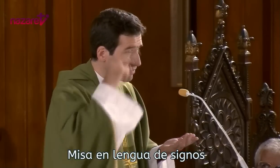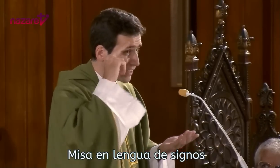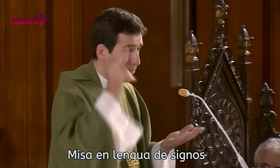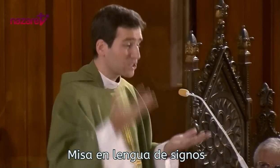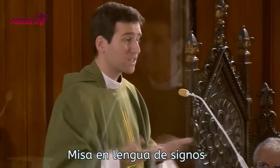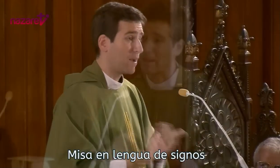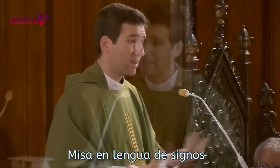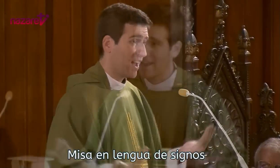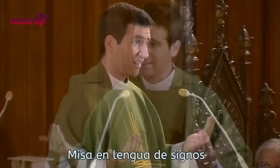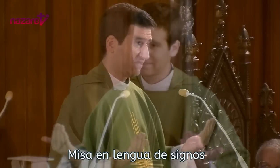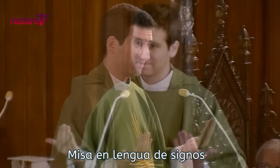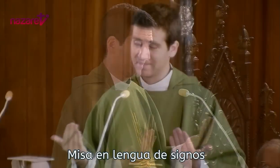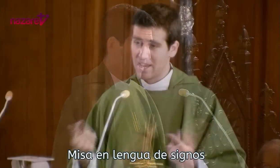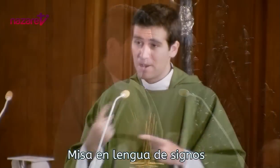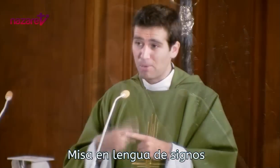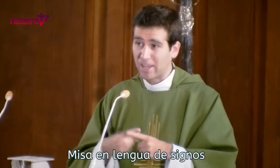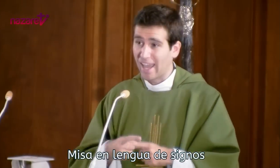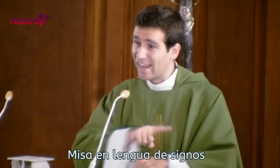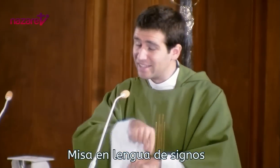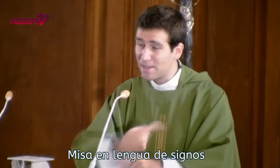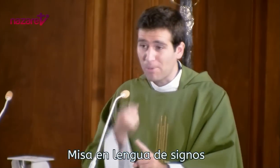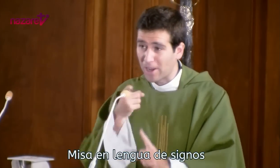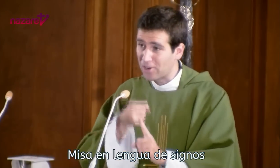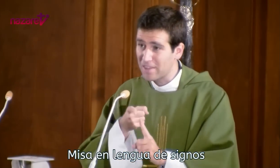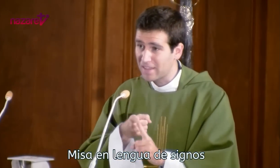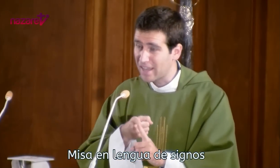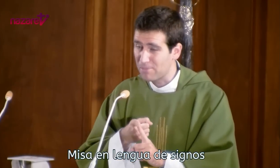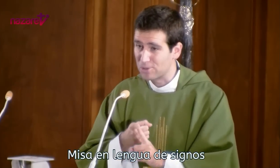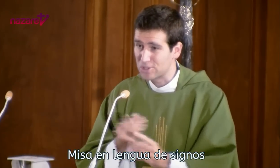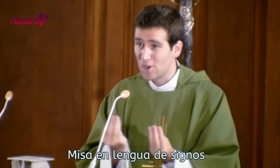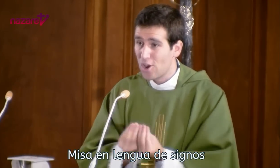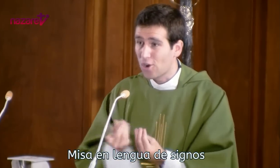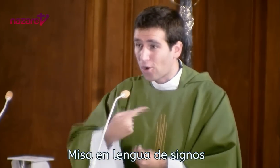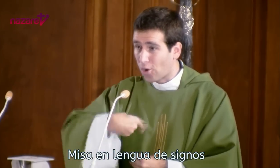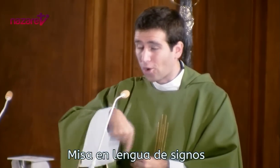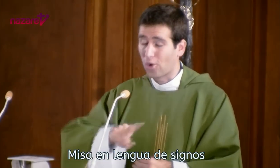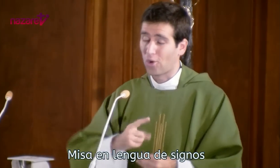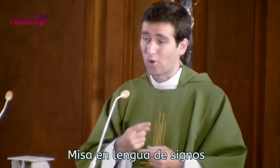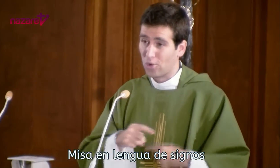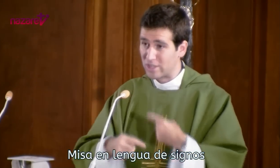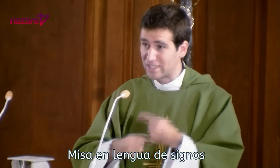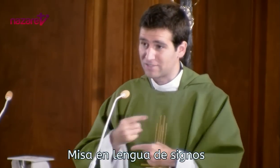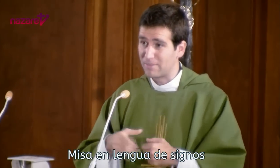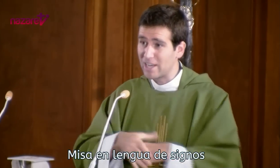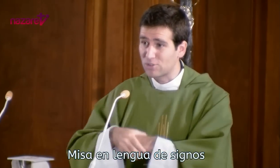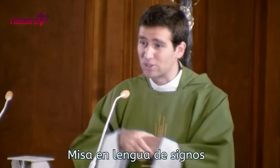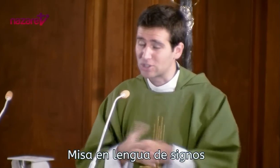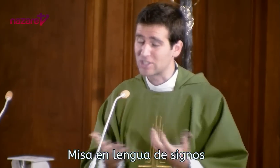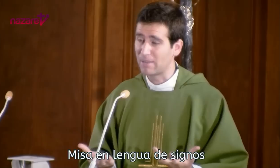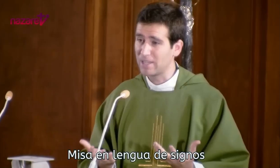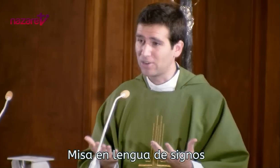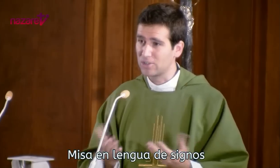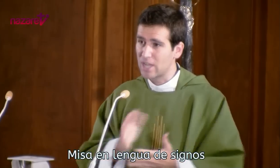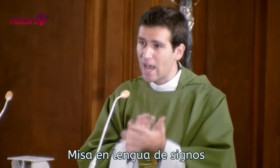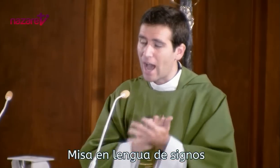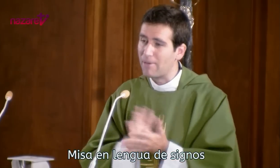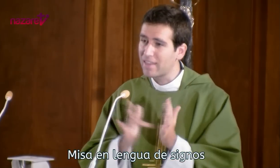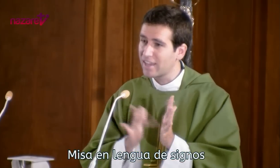Tenemos que espabilar, porque el tiempo que no dediquemos con nuestras familias, con nuestros amigos, hablar de